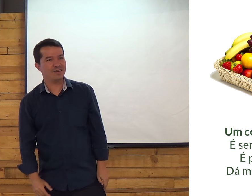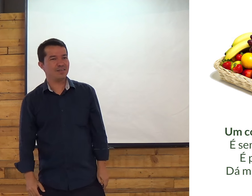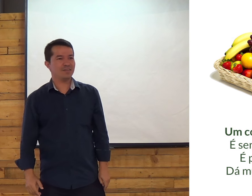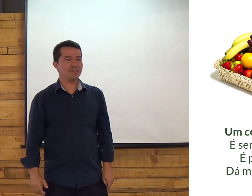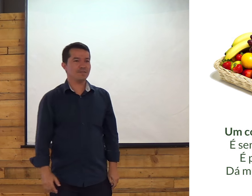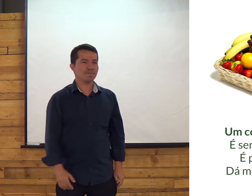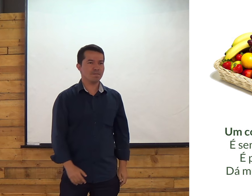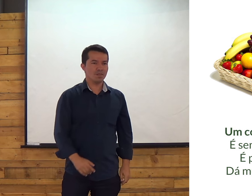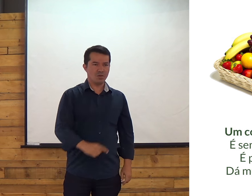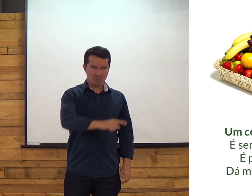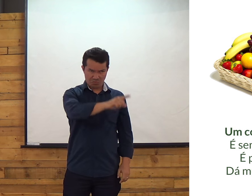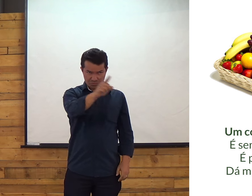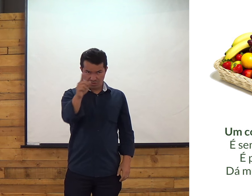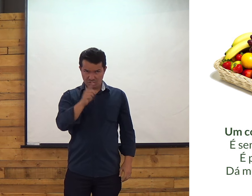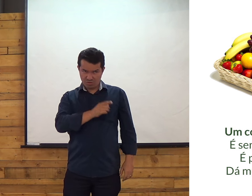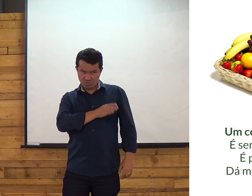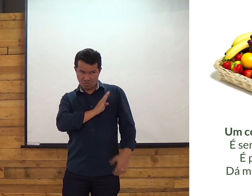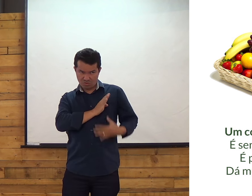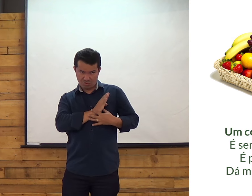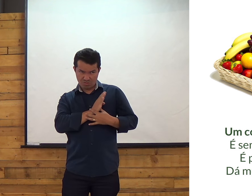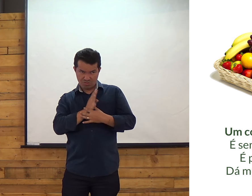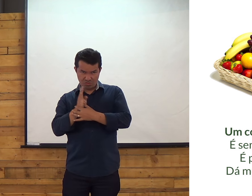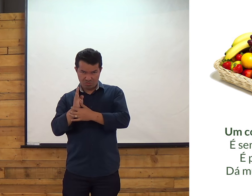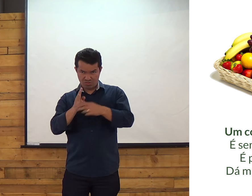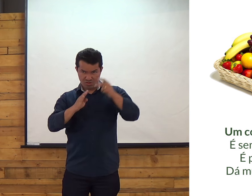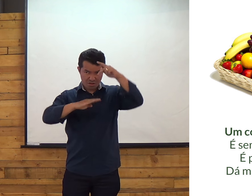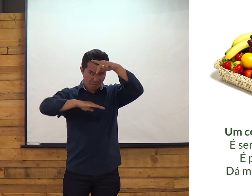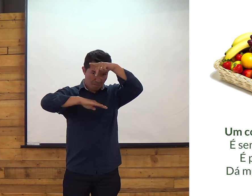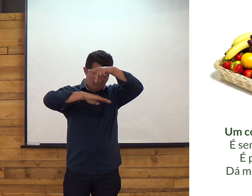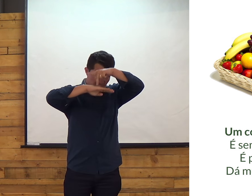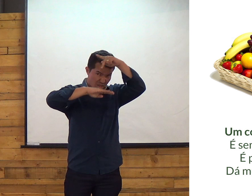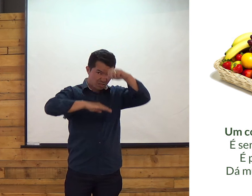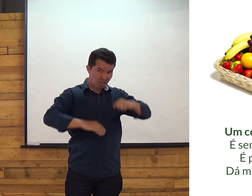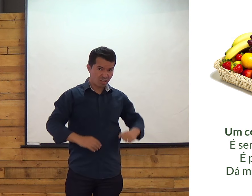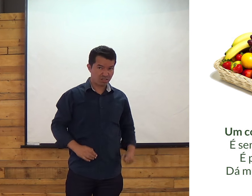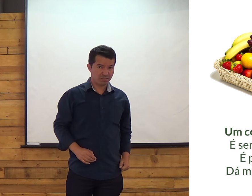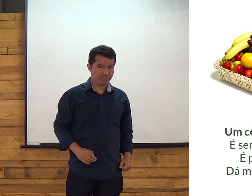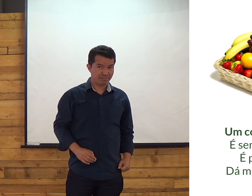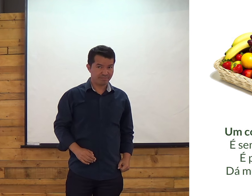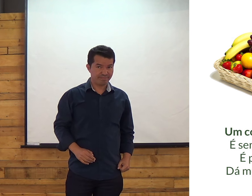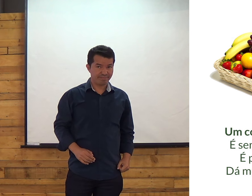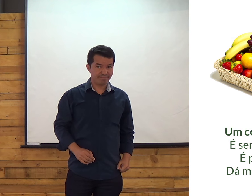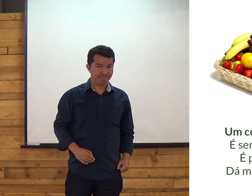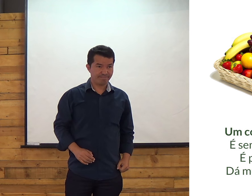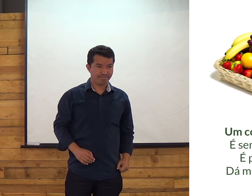Há essa ligação. Agora, como está o seu coração? Cheio de pedras?